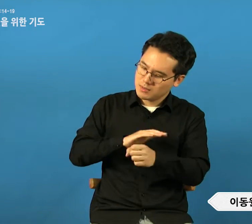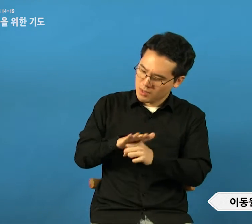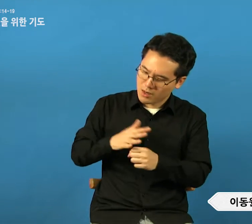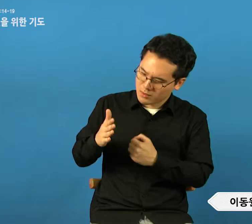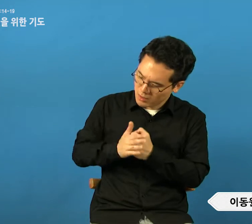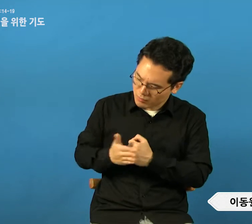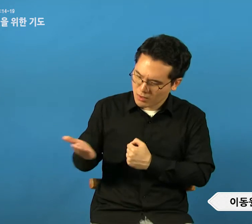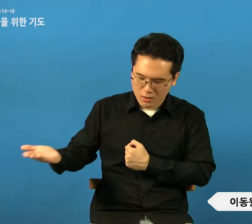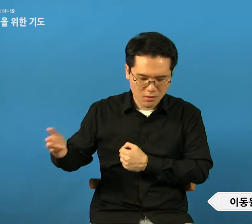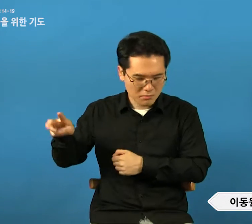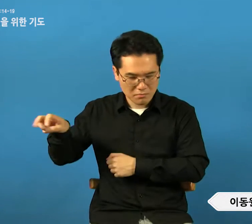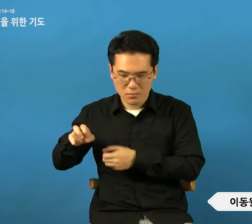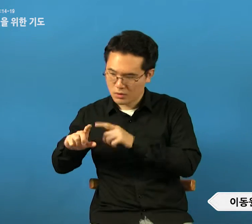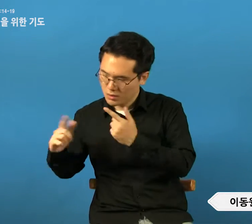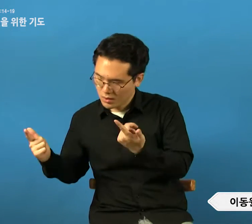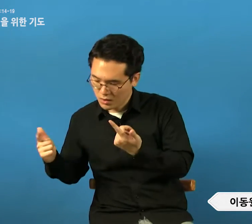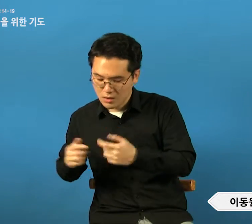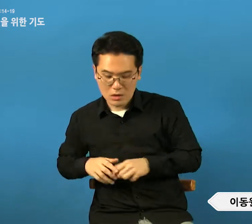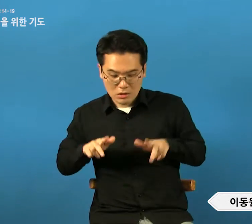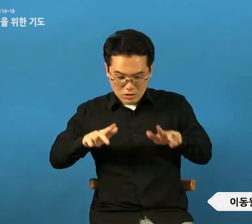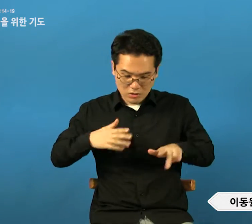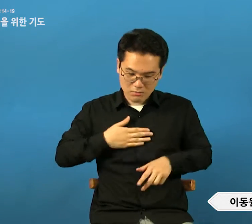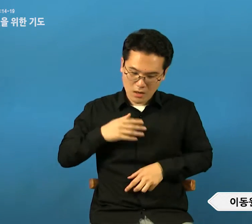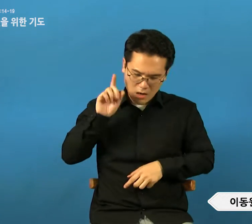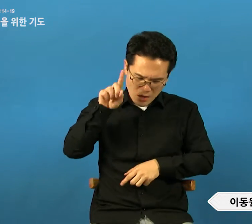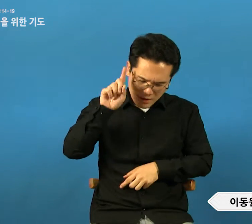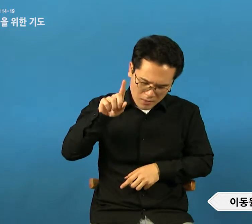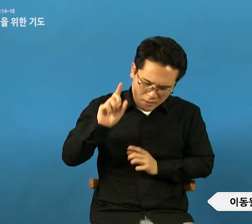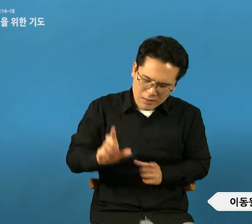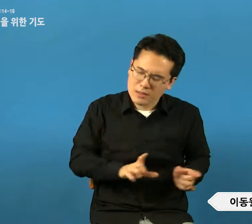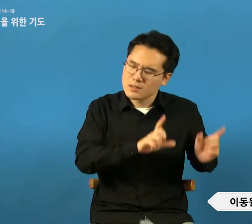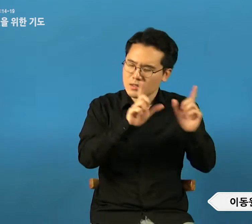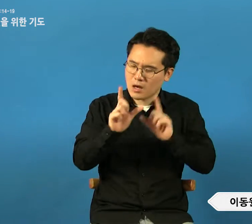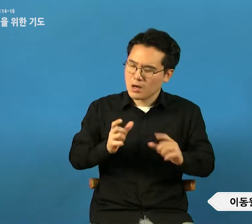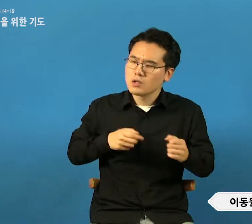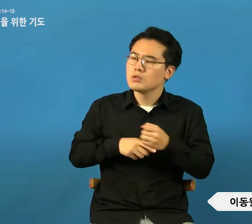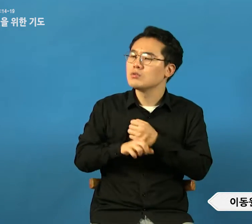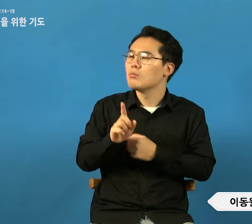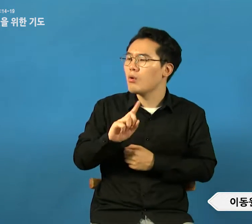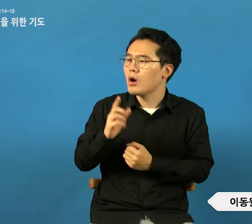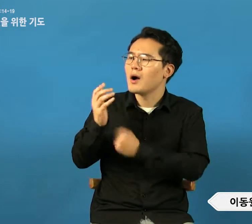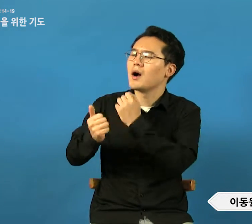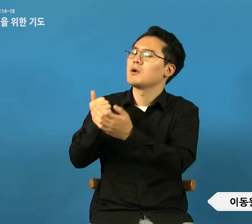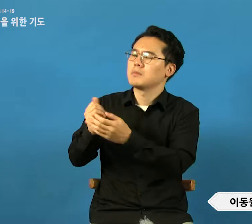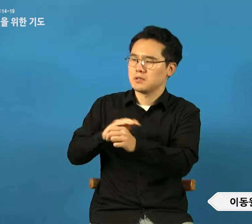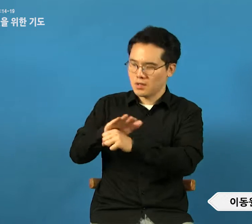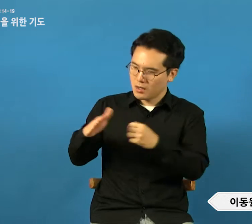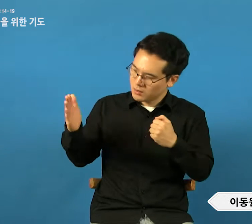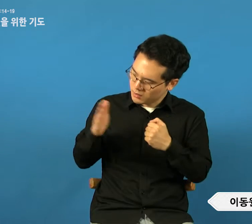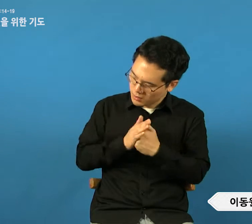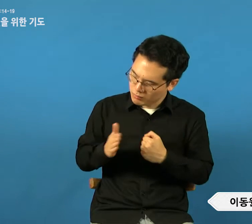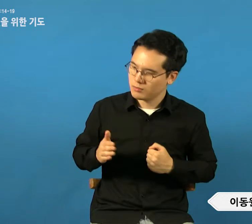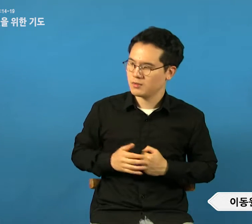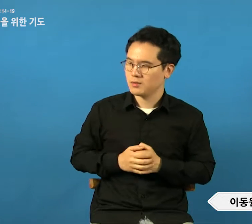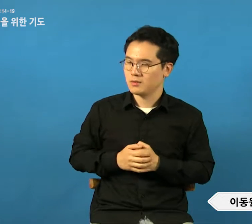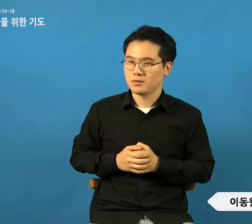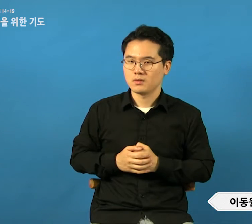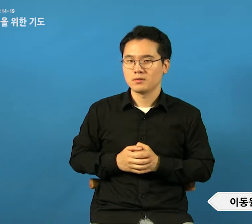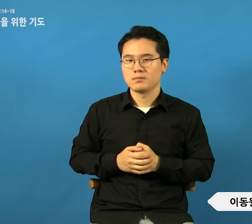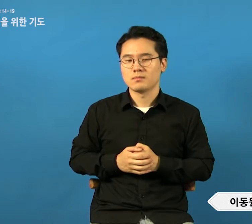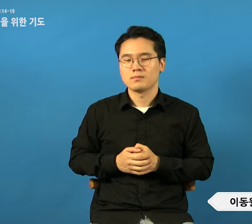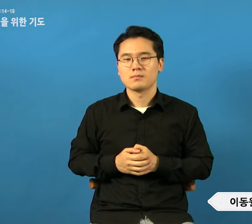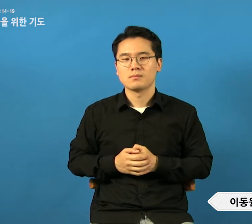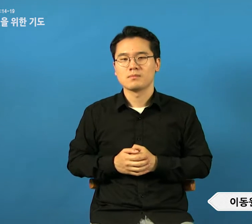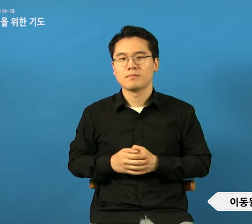지금도 하루하루 삶을 살고 있는 이유는 딱 하나, 하나님의 사랑 때문이라고 증거했던 킴 윅스 자매의